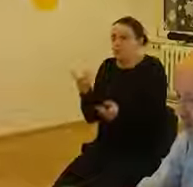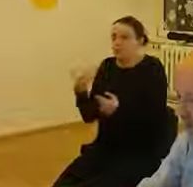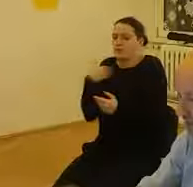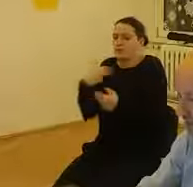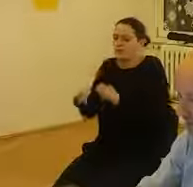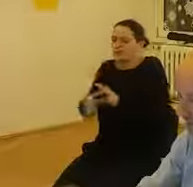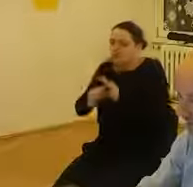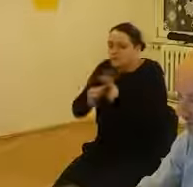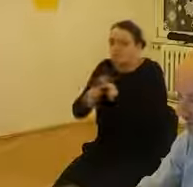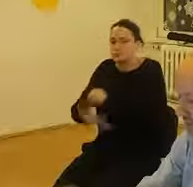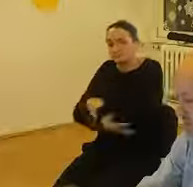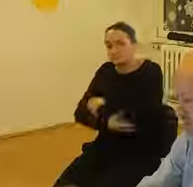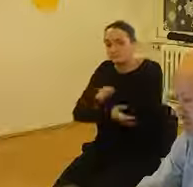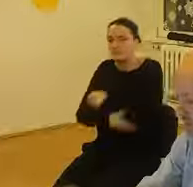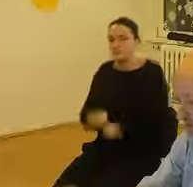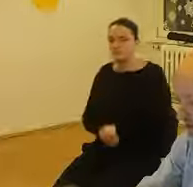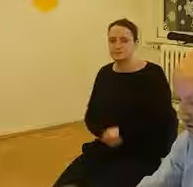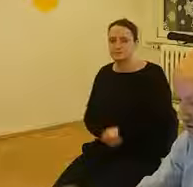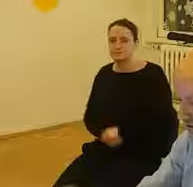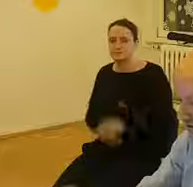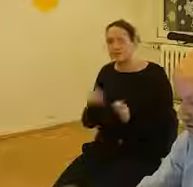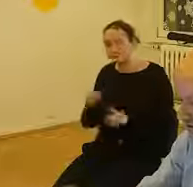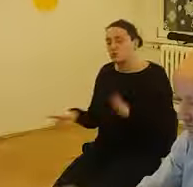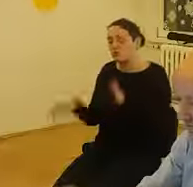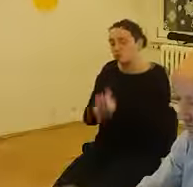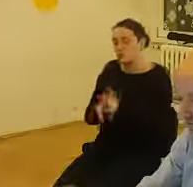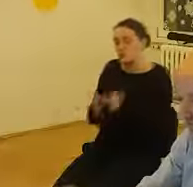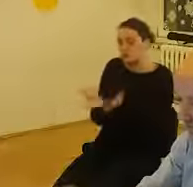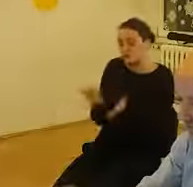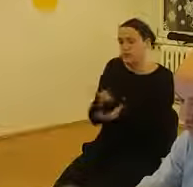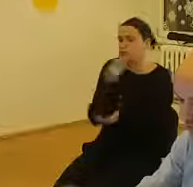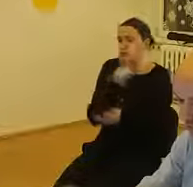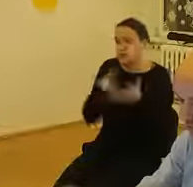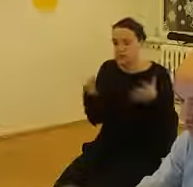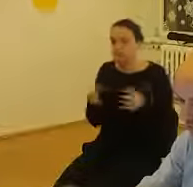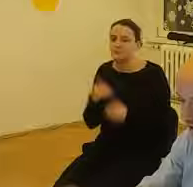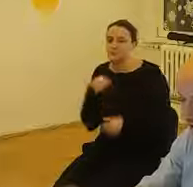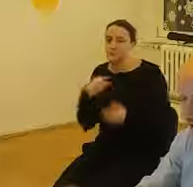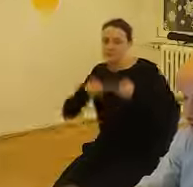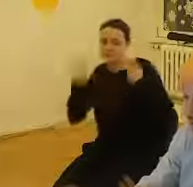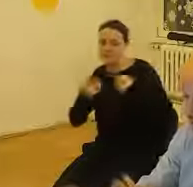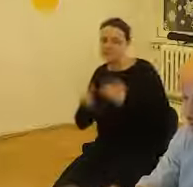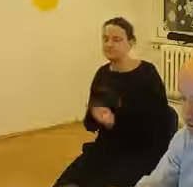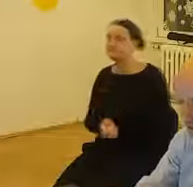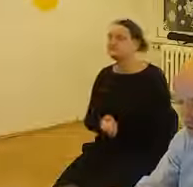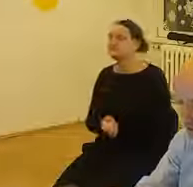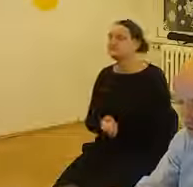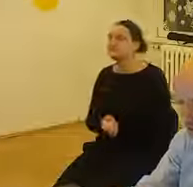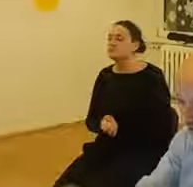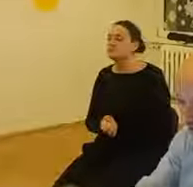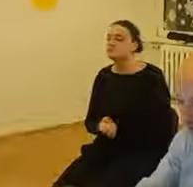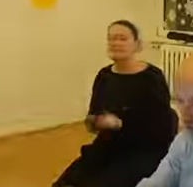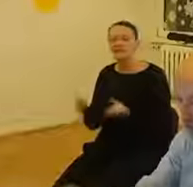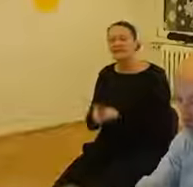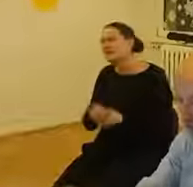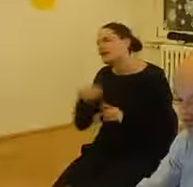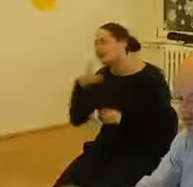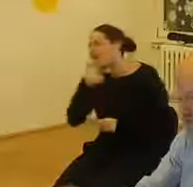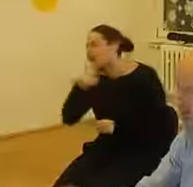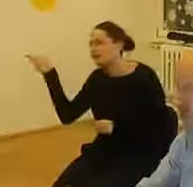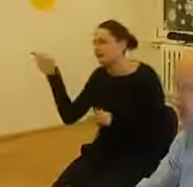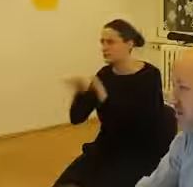i wspólnie na rzecz dzielnicy prowadziliśmy tę kampanię. I tak jak w każdych wyborach, w